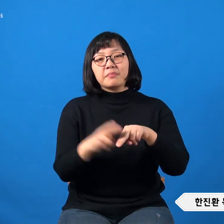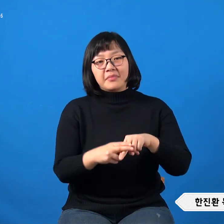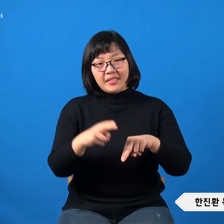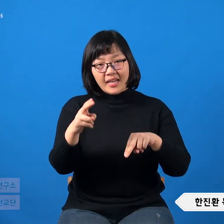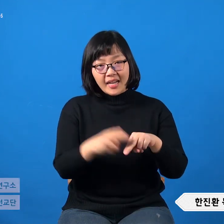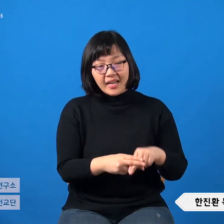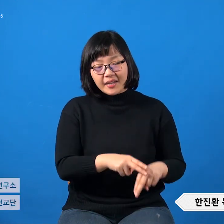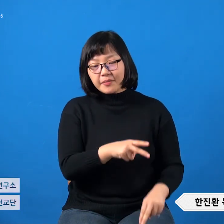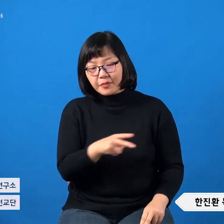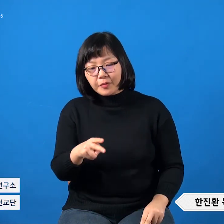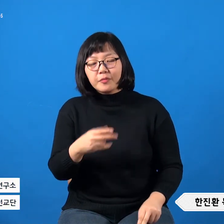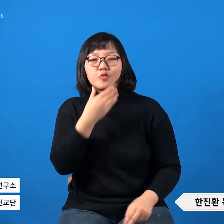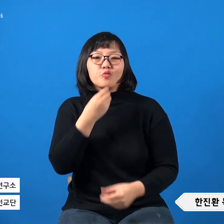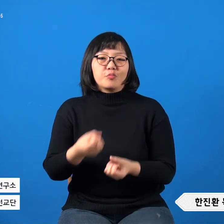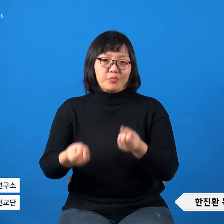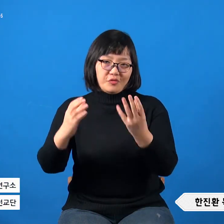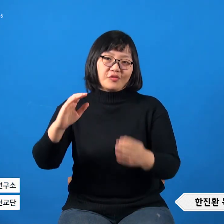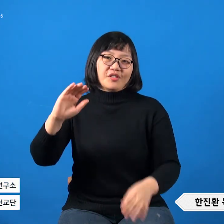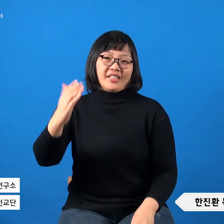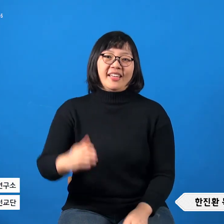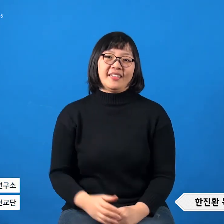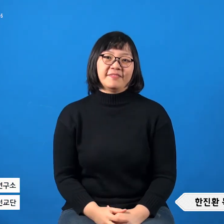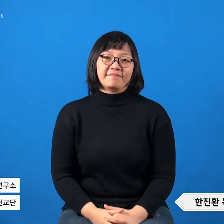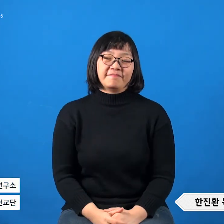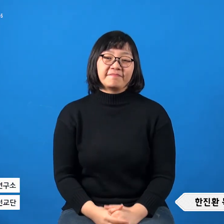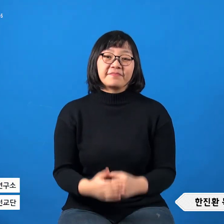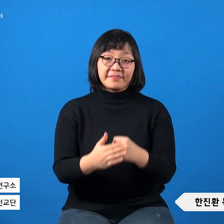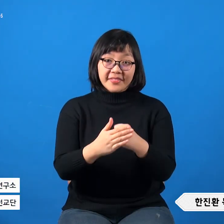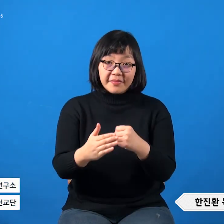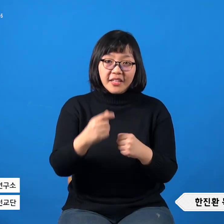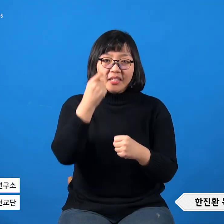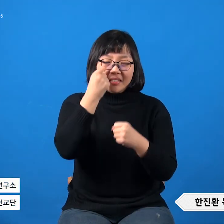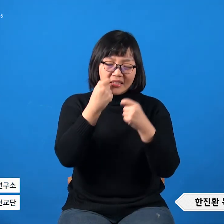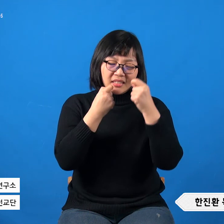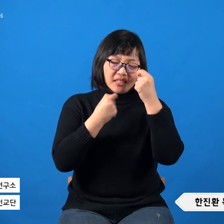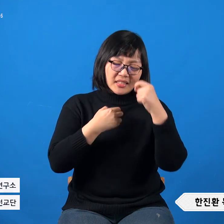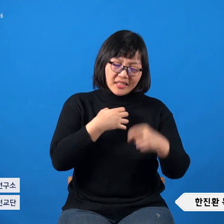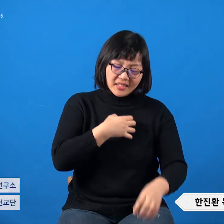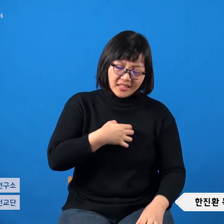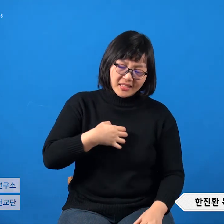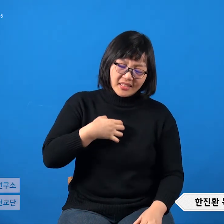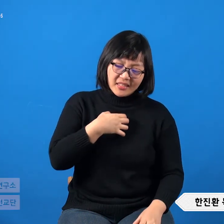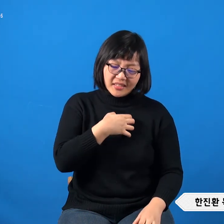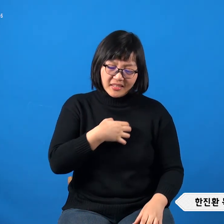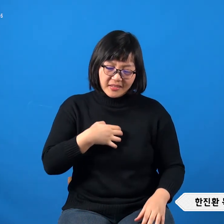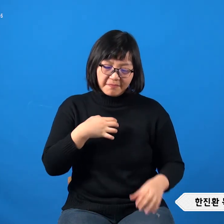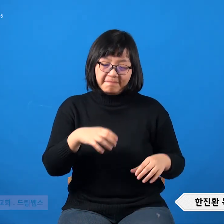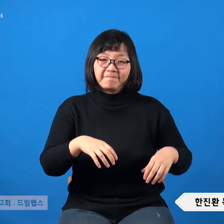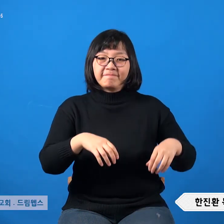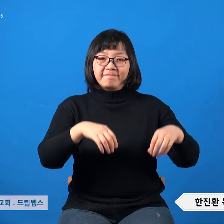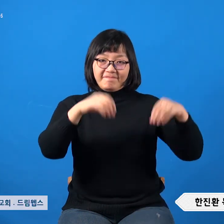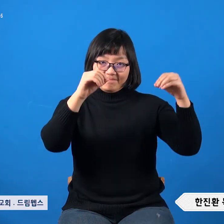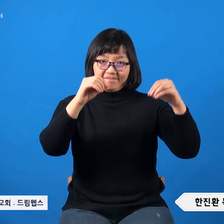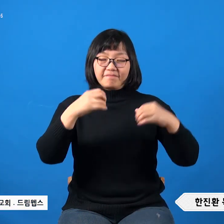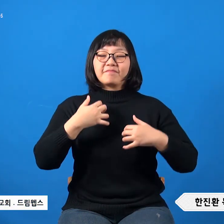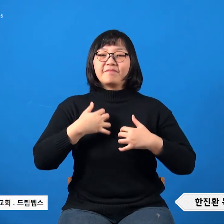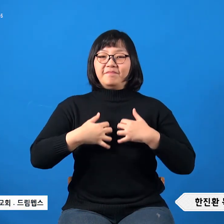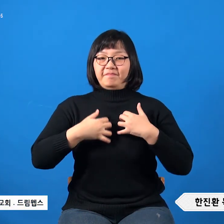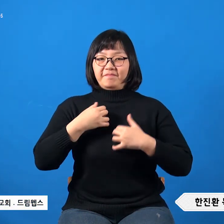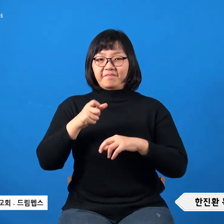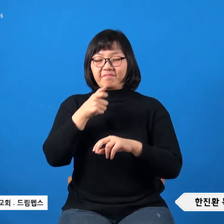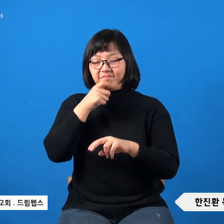변해서 축복이 될 것입니다. 그래서 슬픔의 눈물 이제 다 그치고 정말